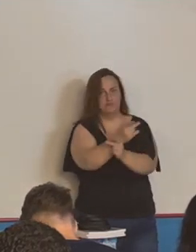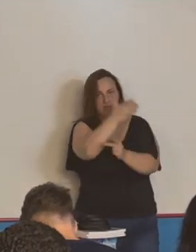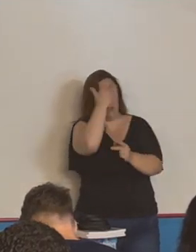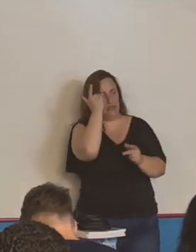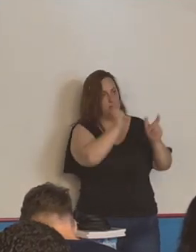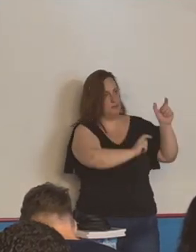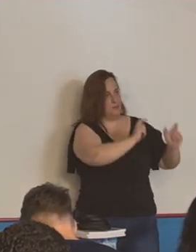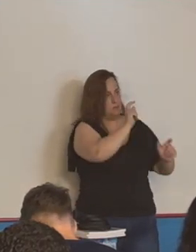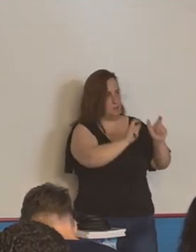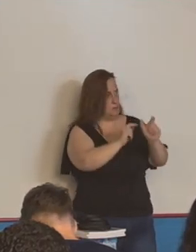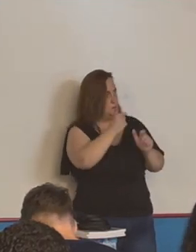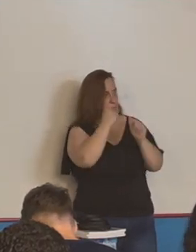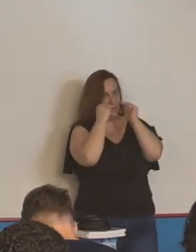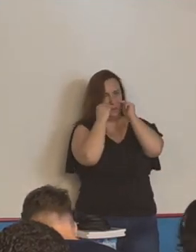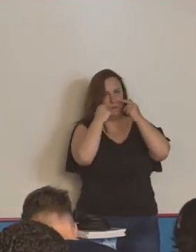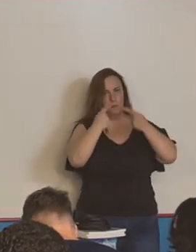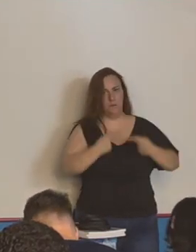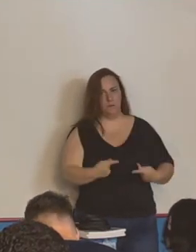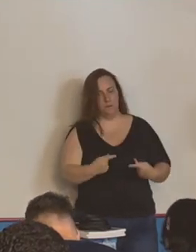então que